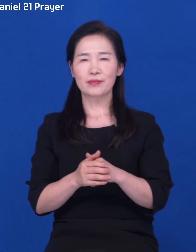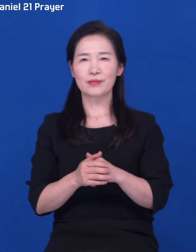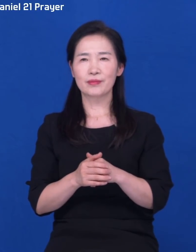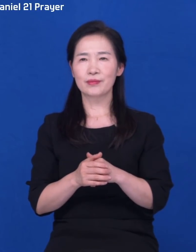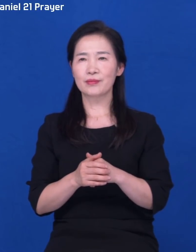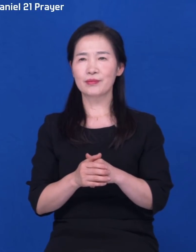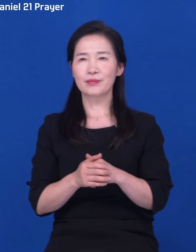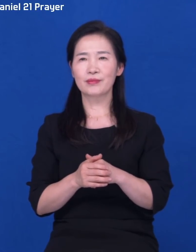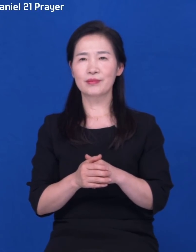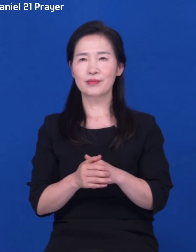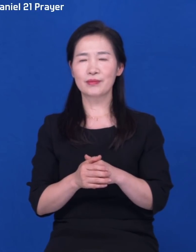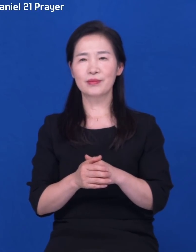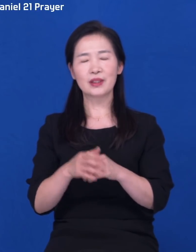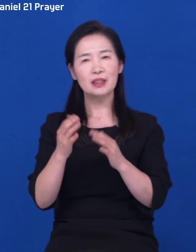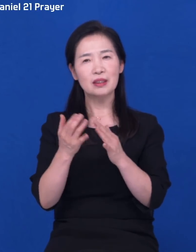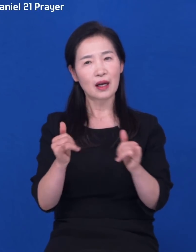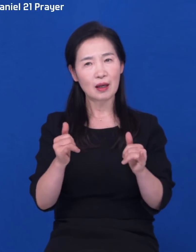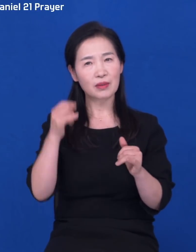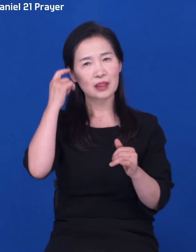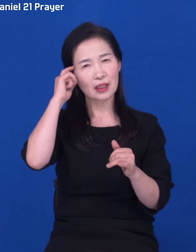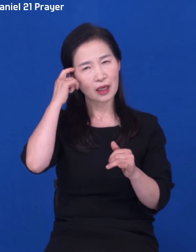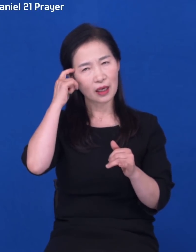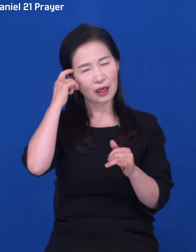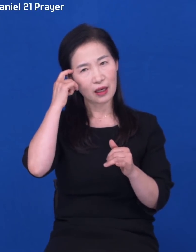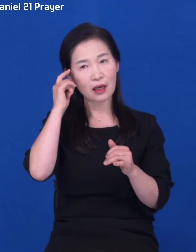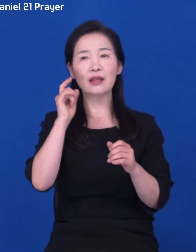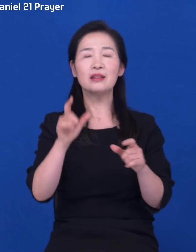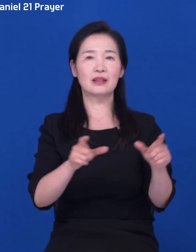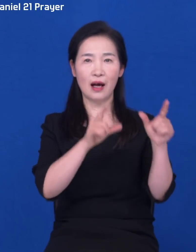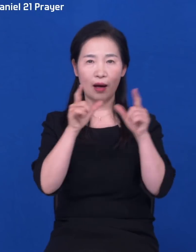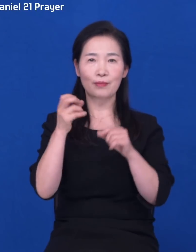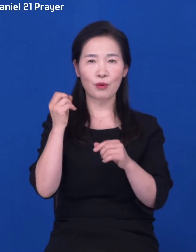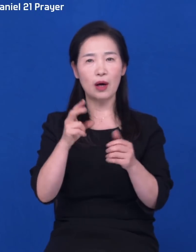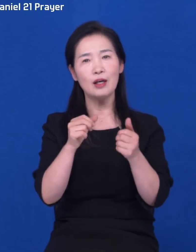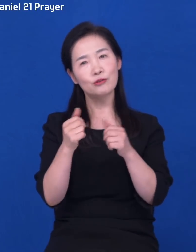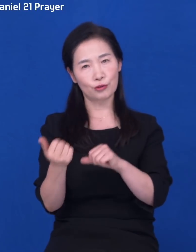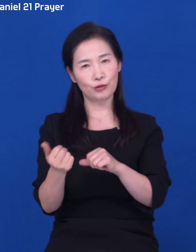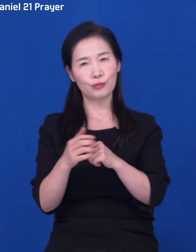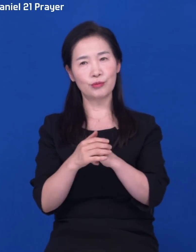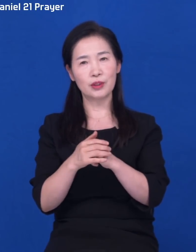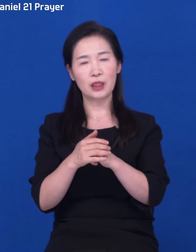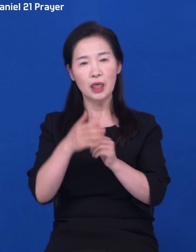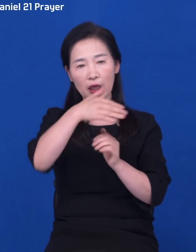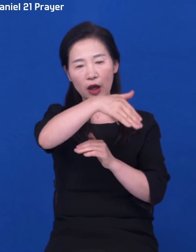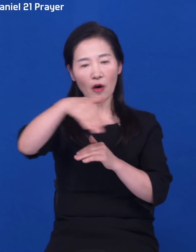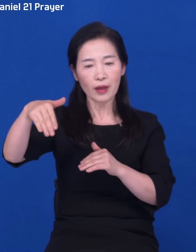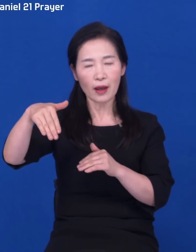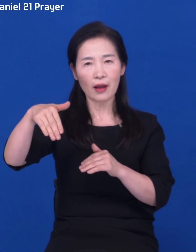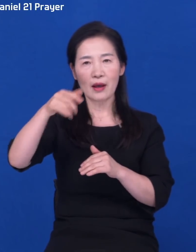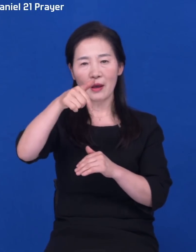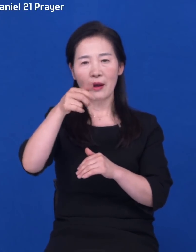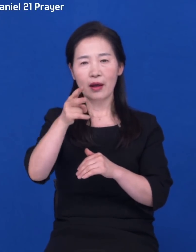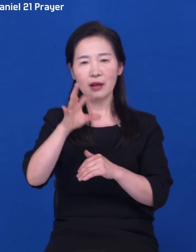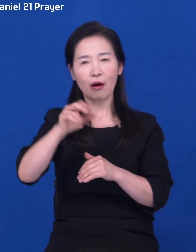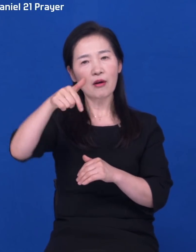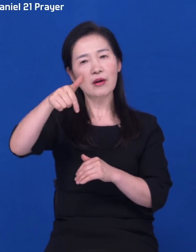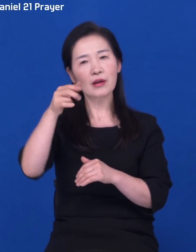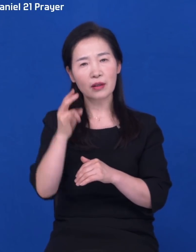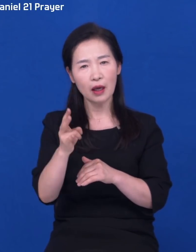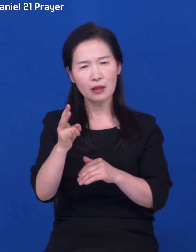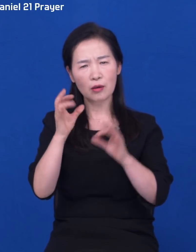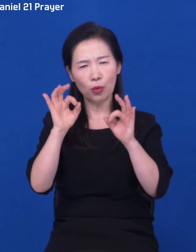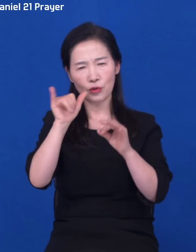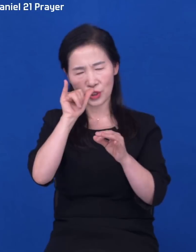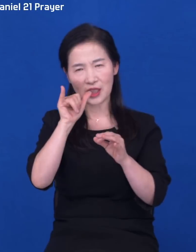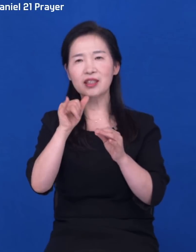이 사람들이 생각하는 삶하고 죽음하고 경계를 한번 좀 볼 수 있는 공간인 것 같아요. Come